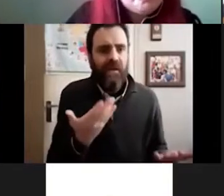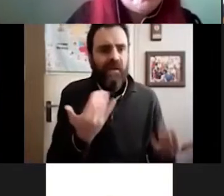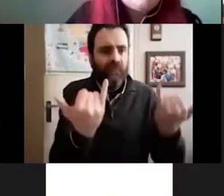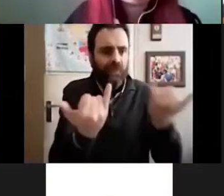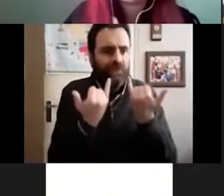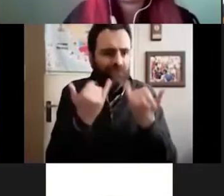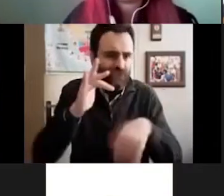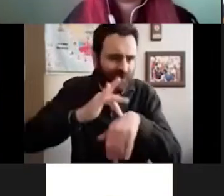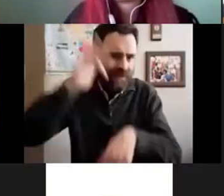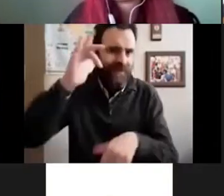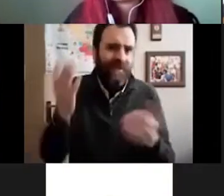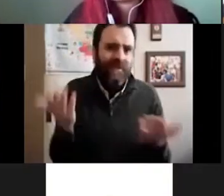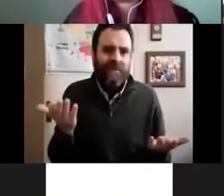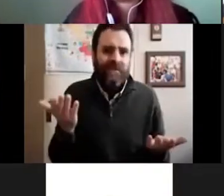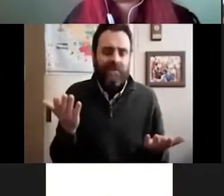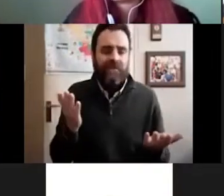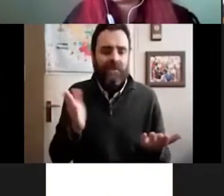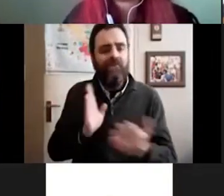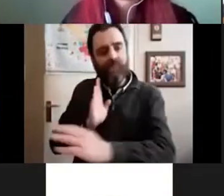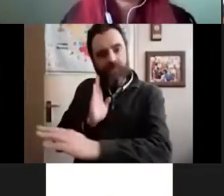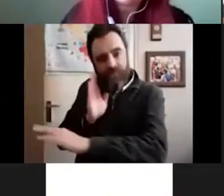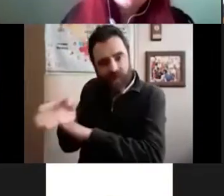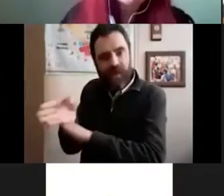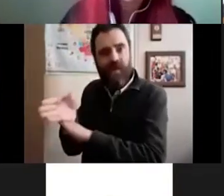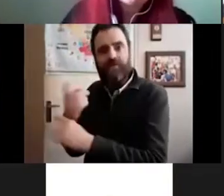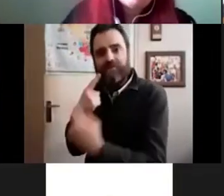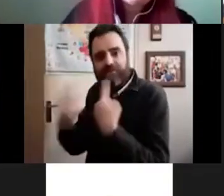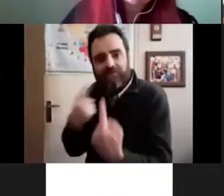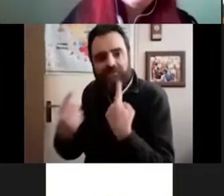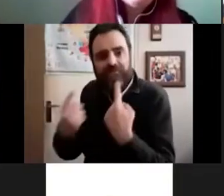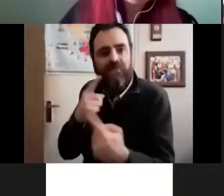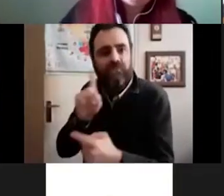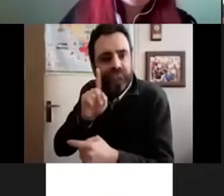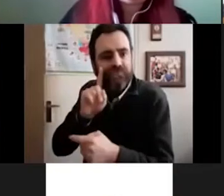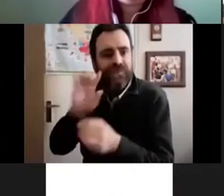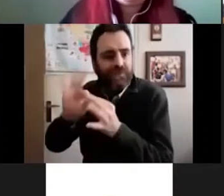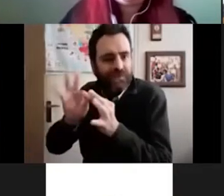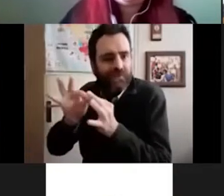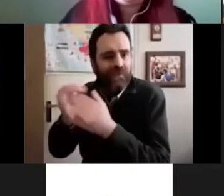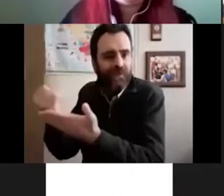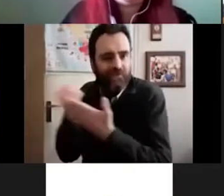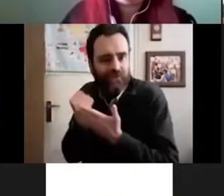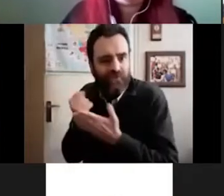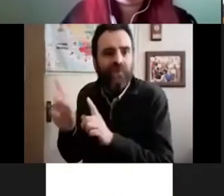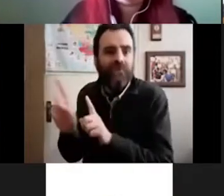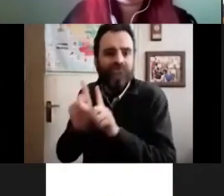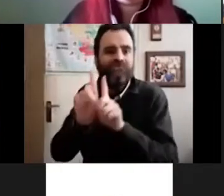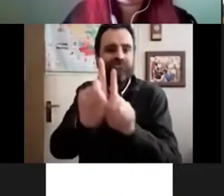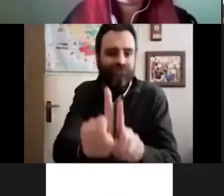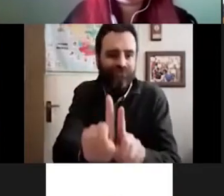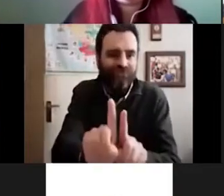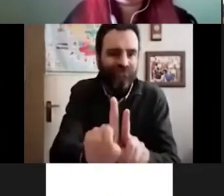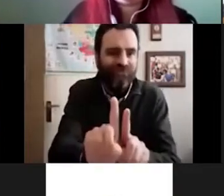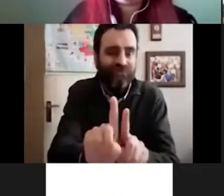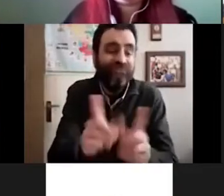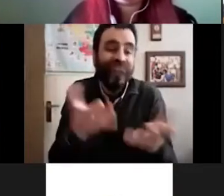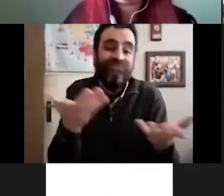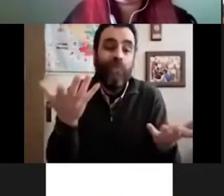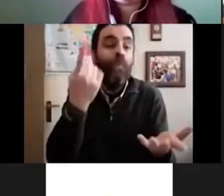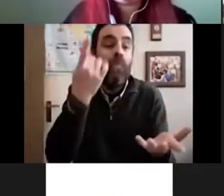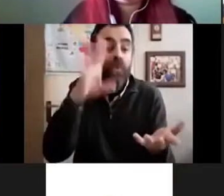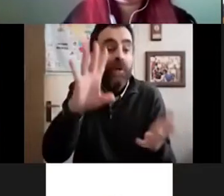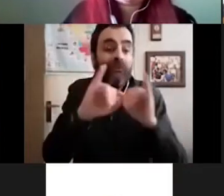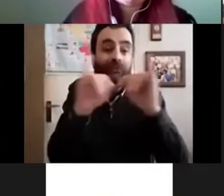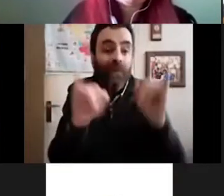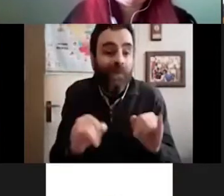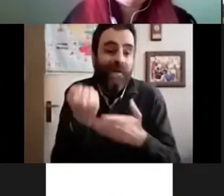ya, si va solo, la verdad es que es muy difícil, necesita la información, que es delicada de repente, entonces va, consulta, quién puede interpretarme, quién me ayuda,